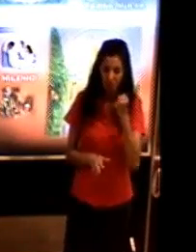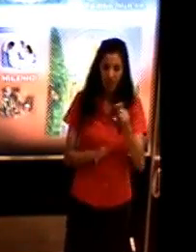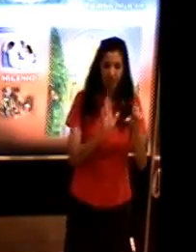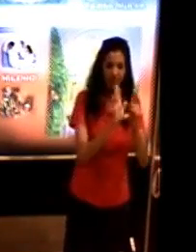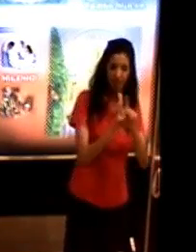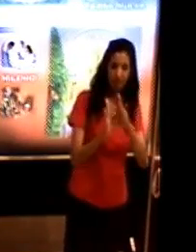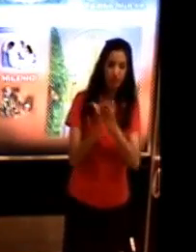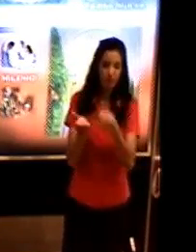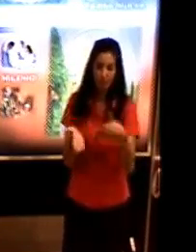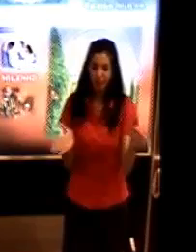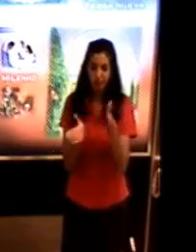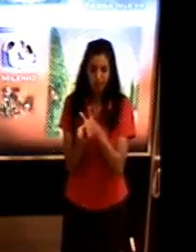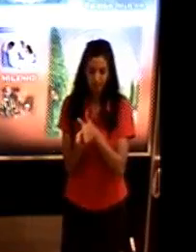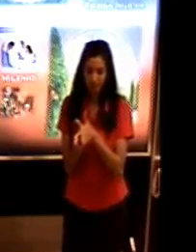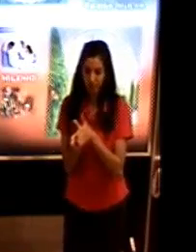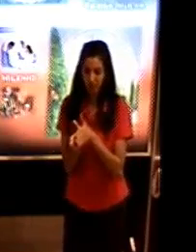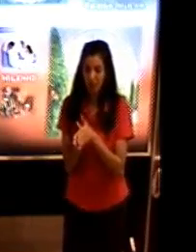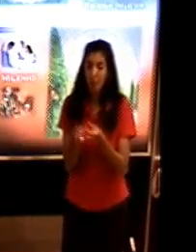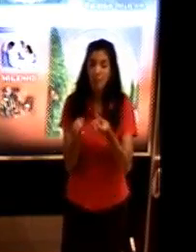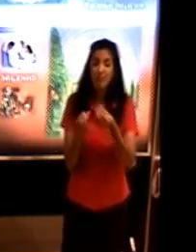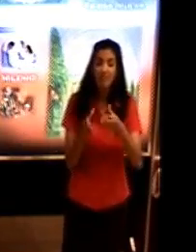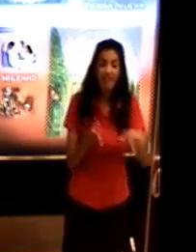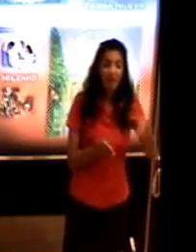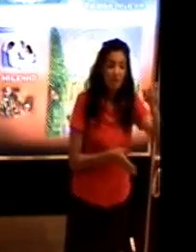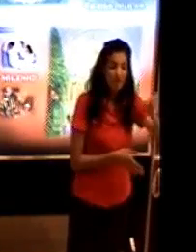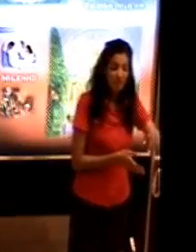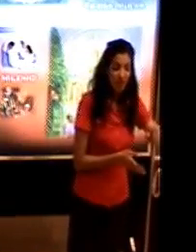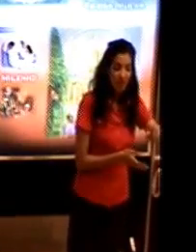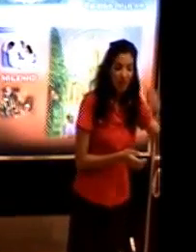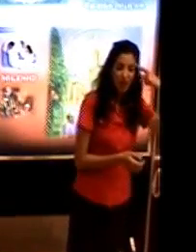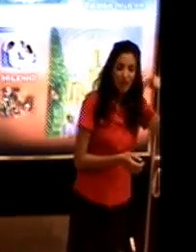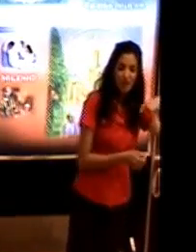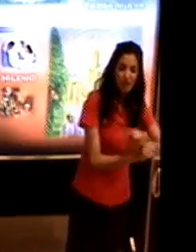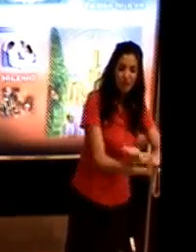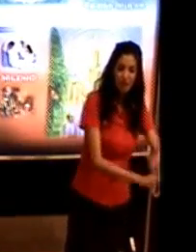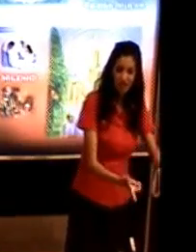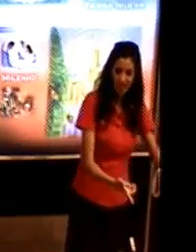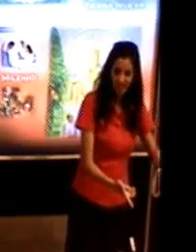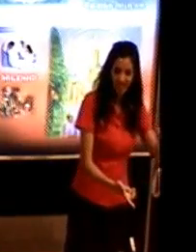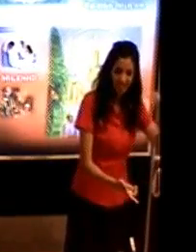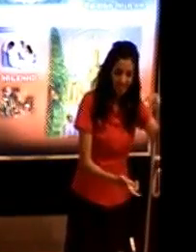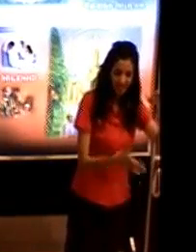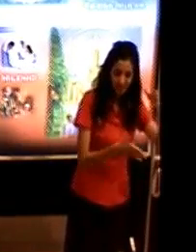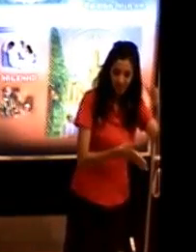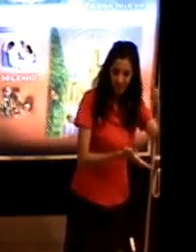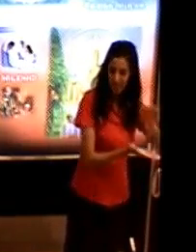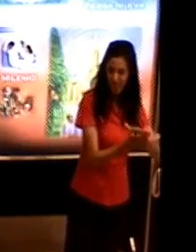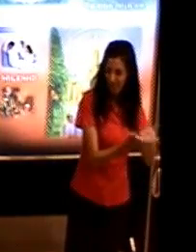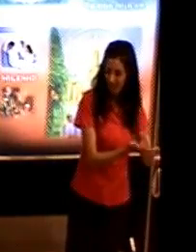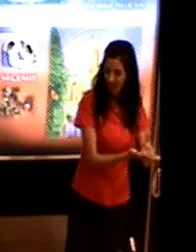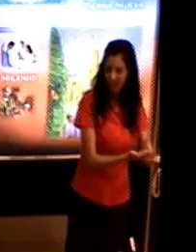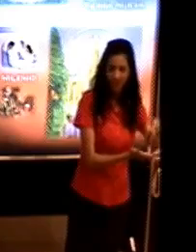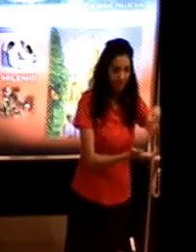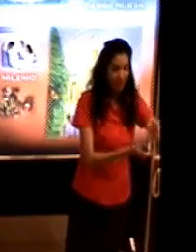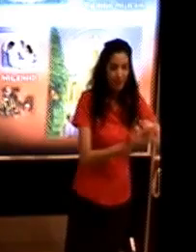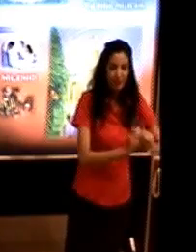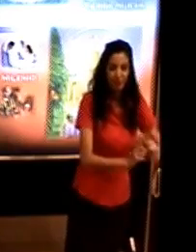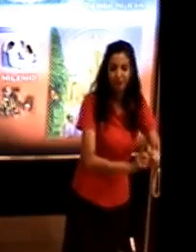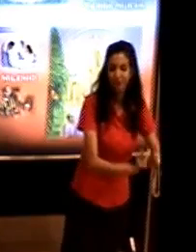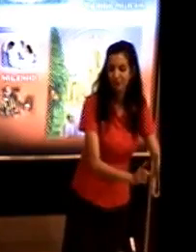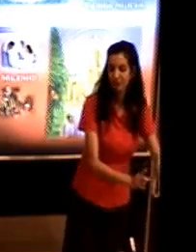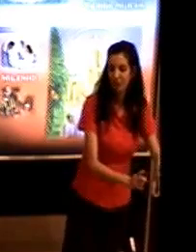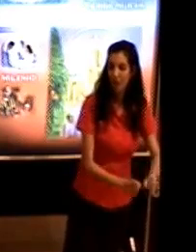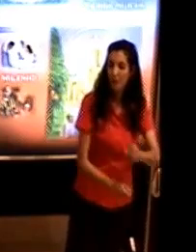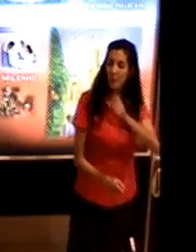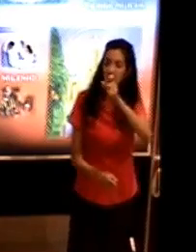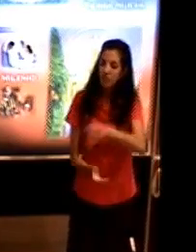declaración, el que es injusto, sea injusto todavía. Y el que es inmundo, sea inmundo todavía. Y el